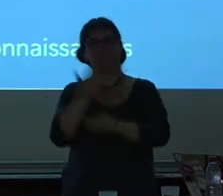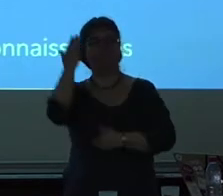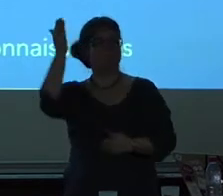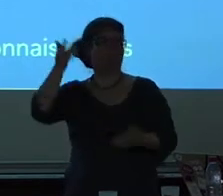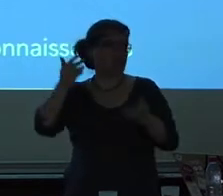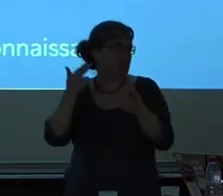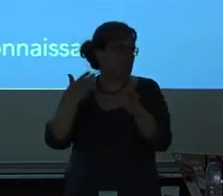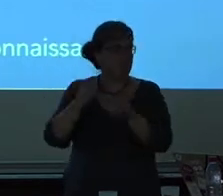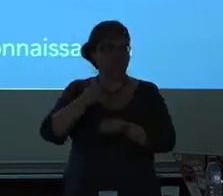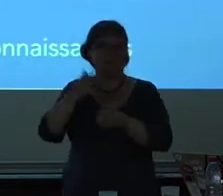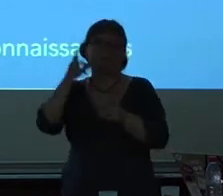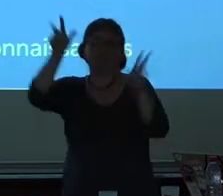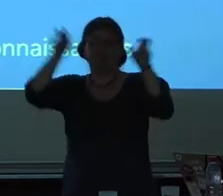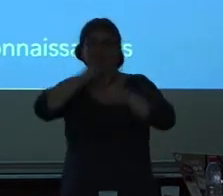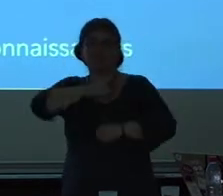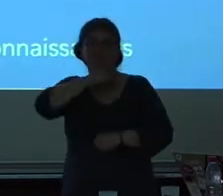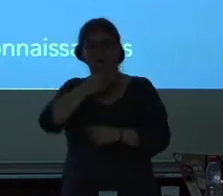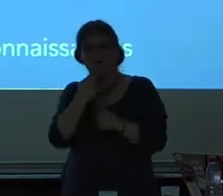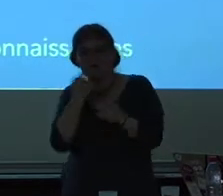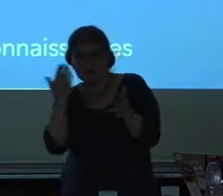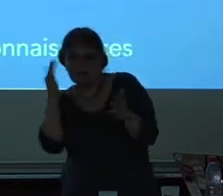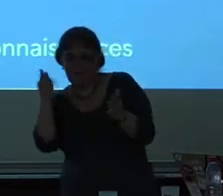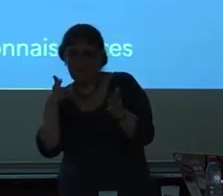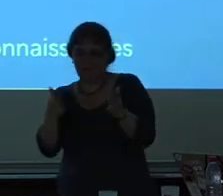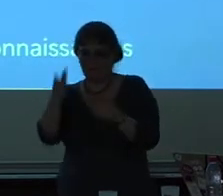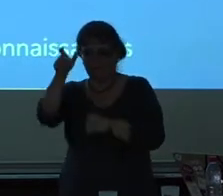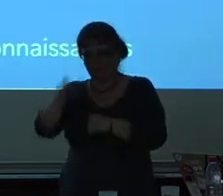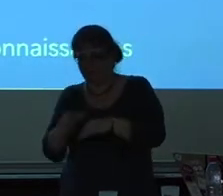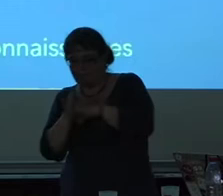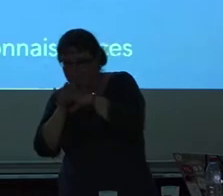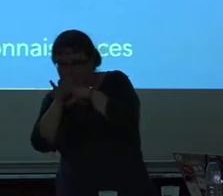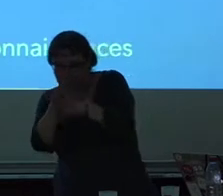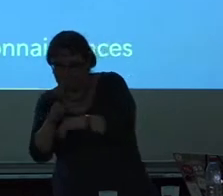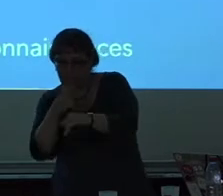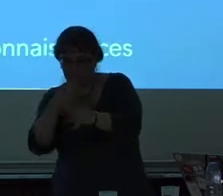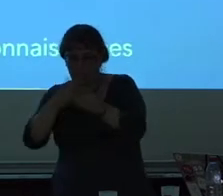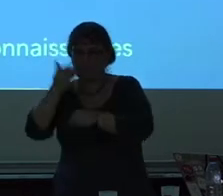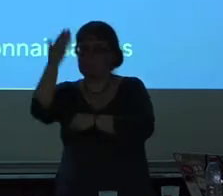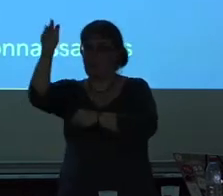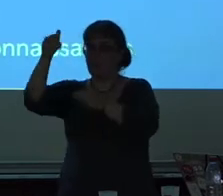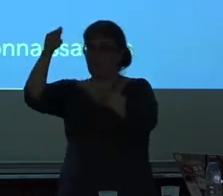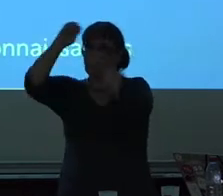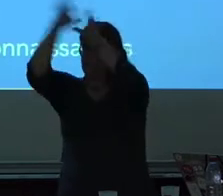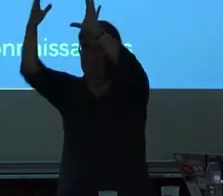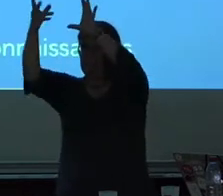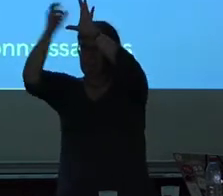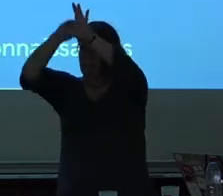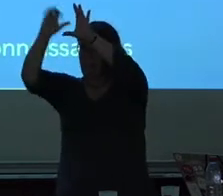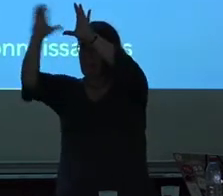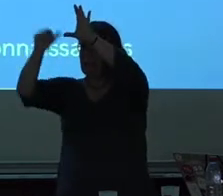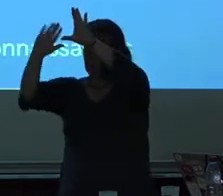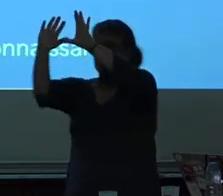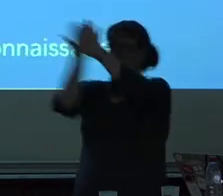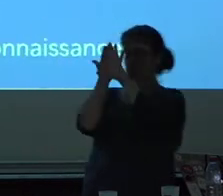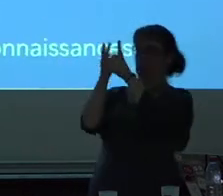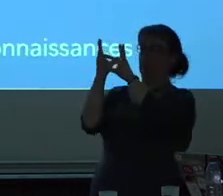accompagner de nouvelles personnes et les concepts vont être tellement clairs dans sa tête qu'elle va pouvoir bien les expliquer.